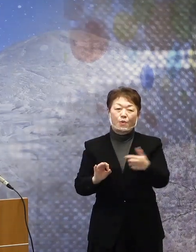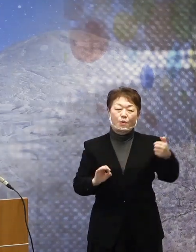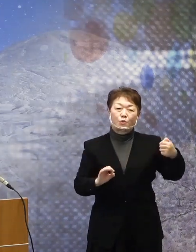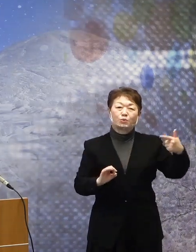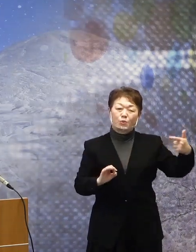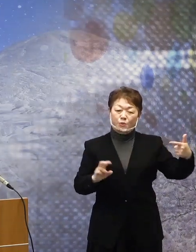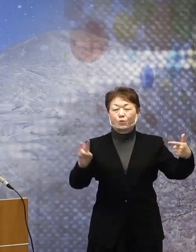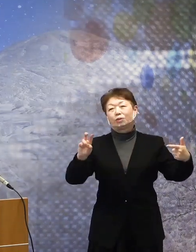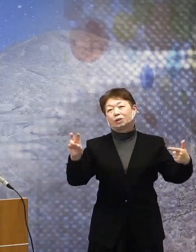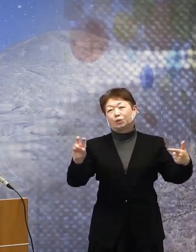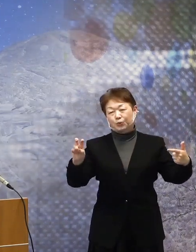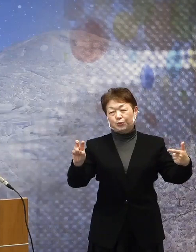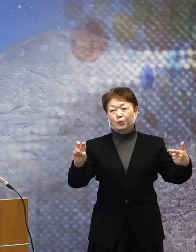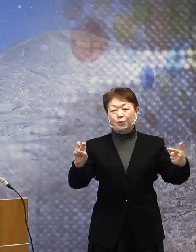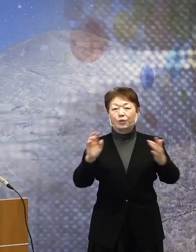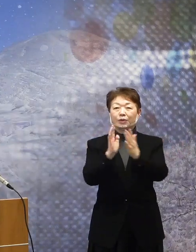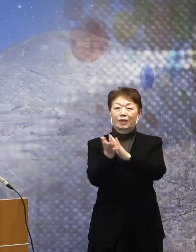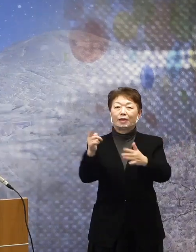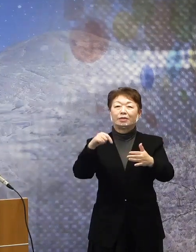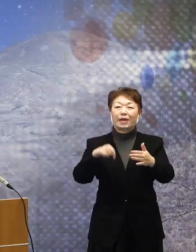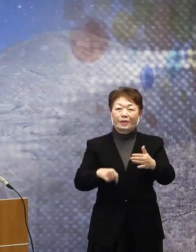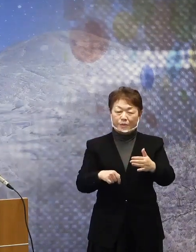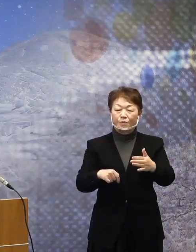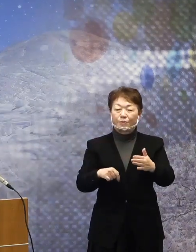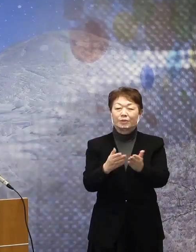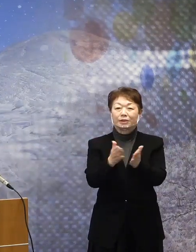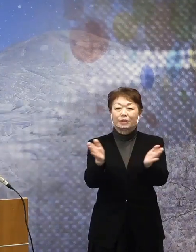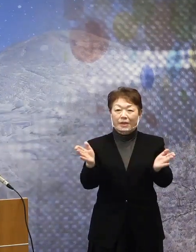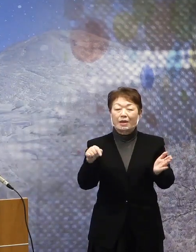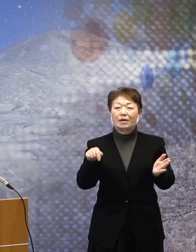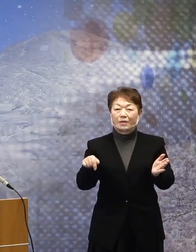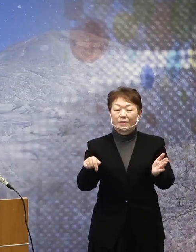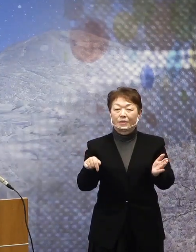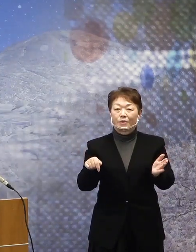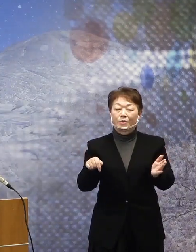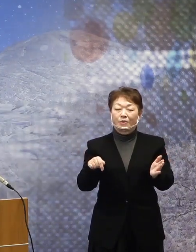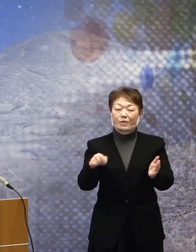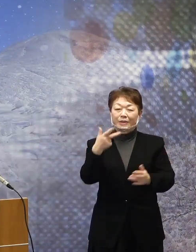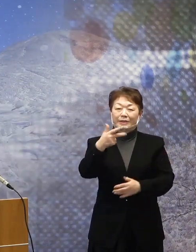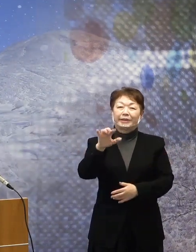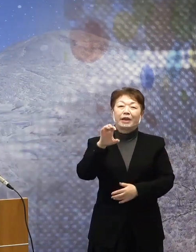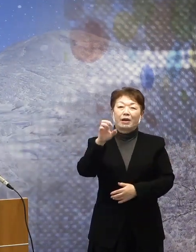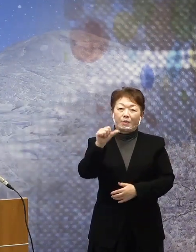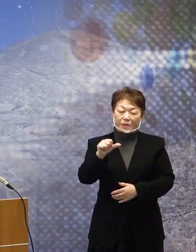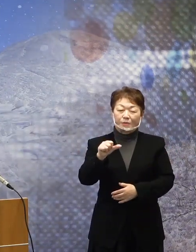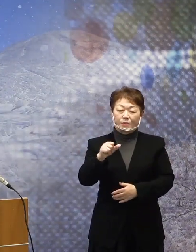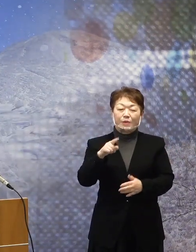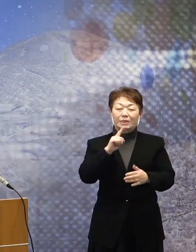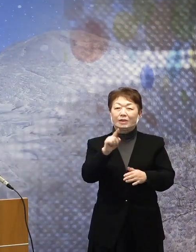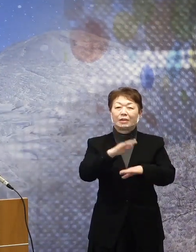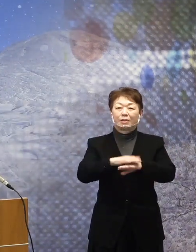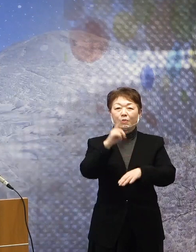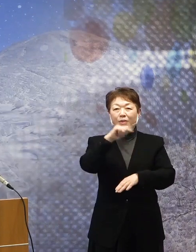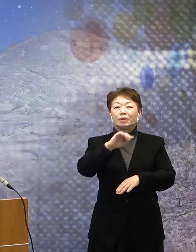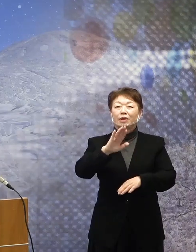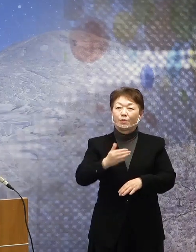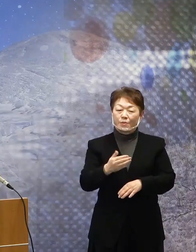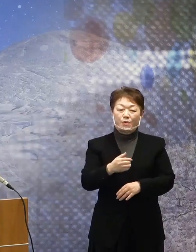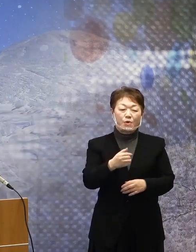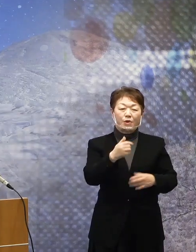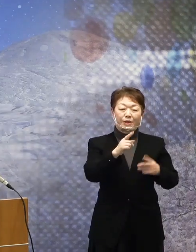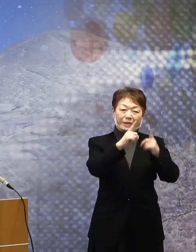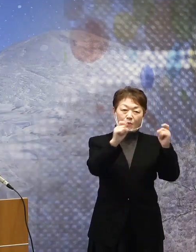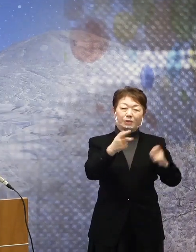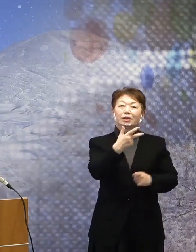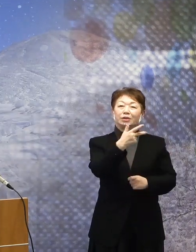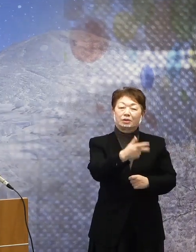20ですので、要は県内の、まあ、シェアと先、あまりシェアという言い方よくありませんが、県内でも 56% 弘前市が